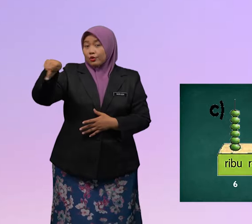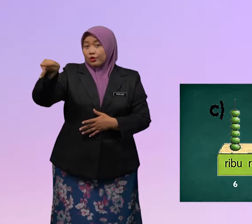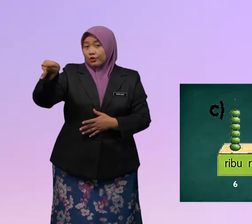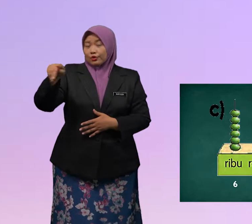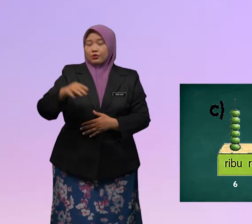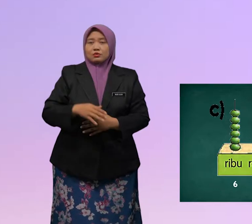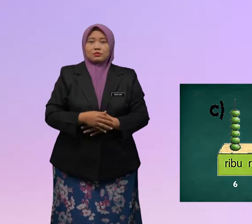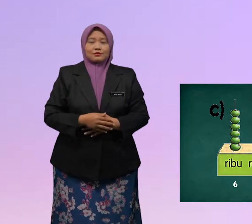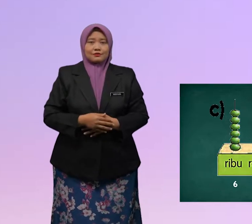6,210.